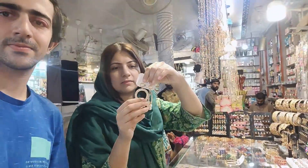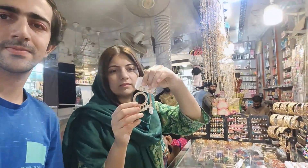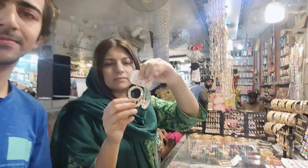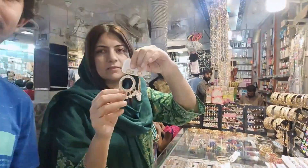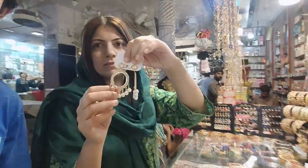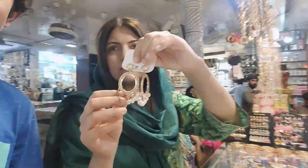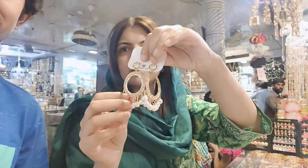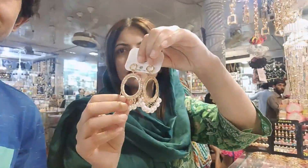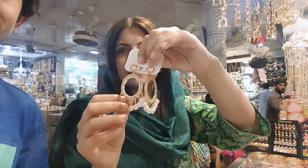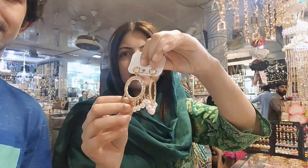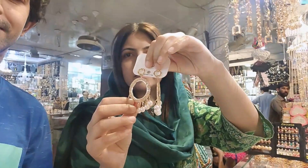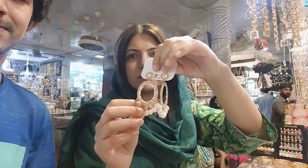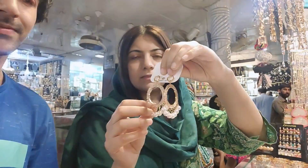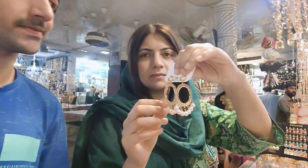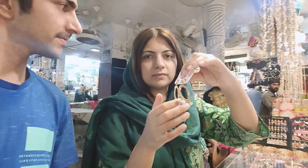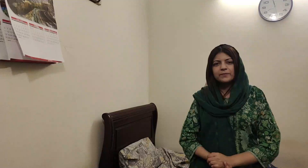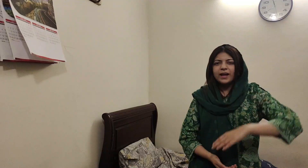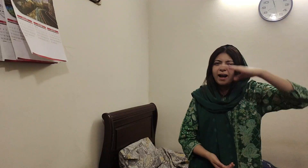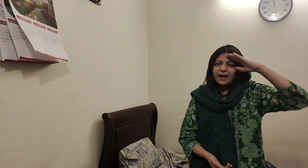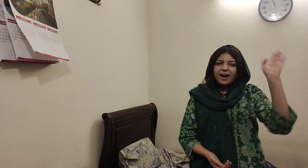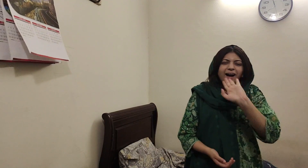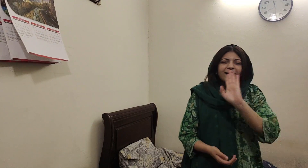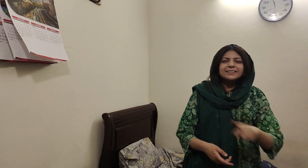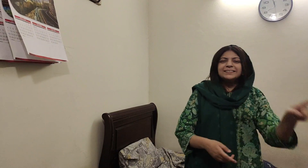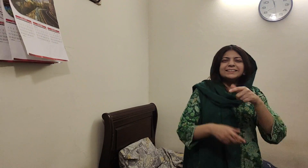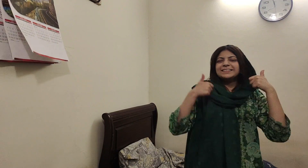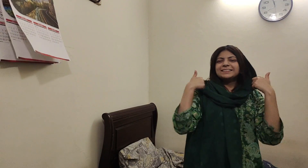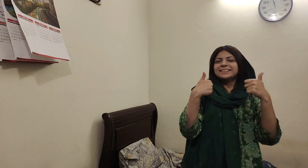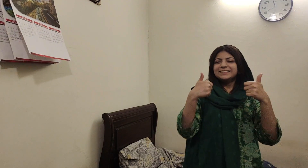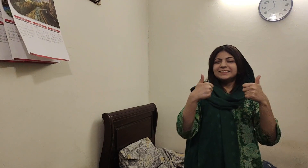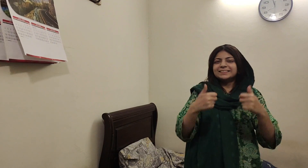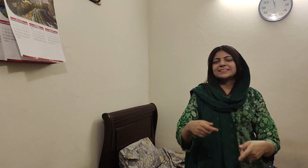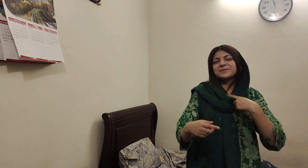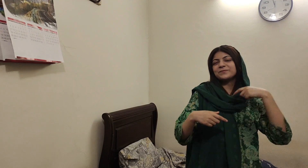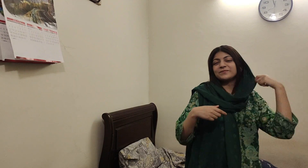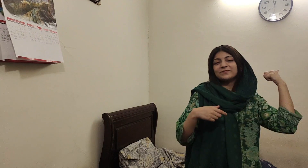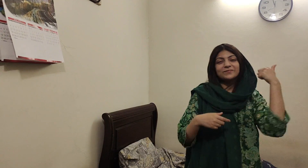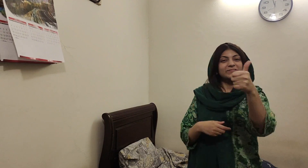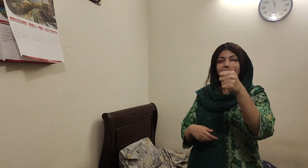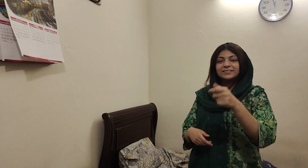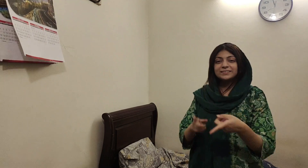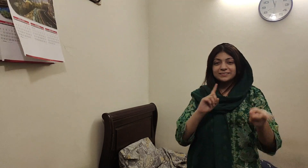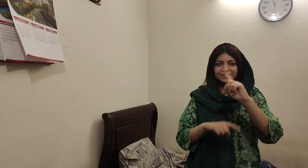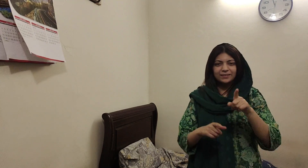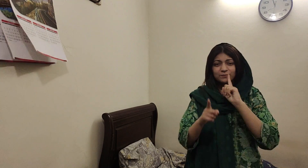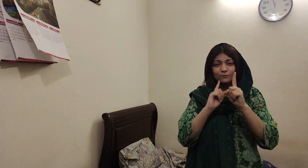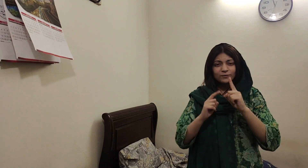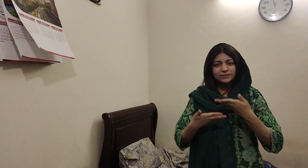है इयररिंग्स, झुमके, आप देख सकते हैं। अस्सलाम वालेकुम, उम्मीद है आप सब ठीक होंगे और मैं भी ठीक हूँ।